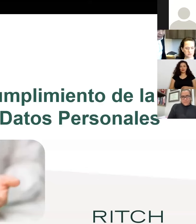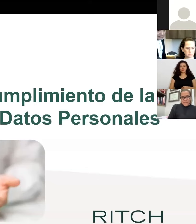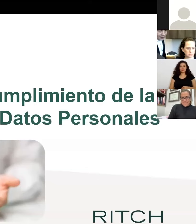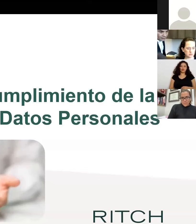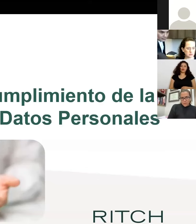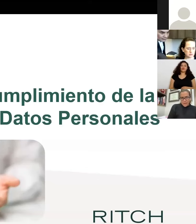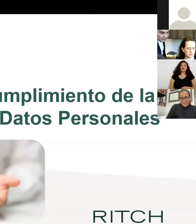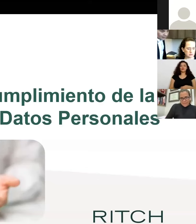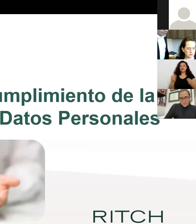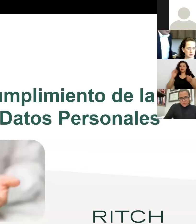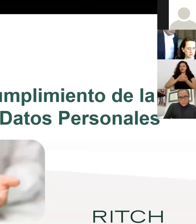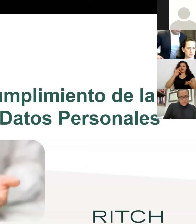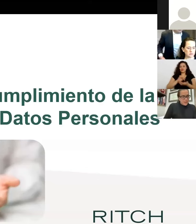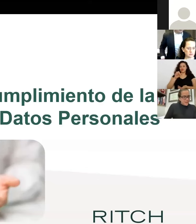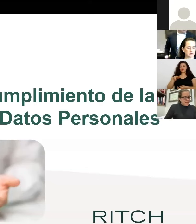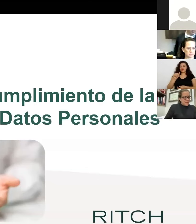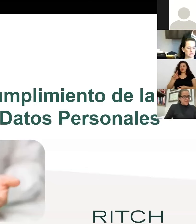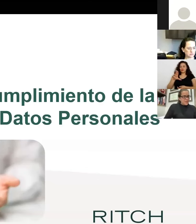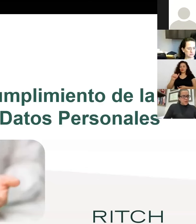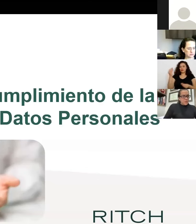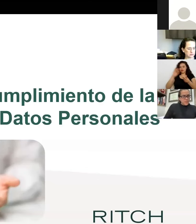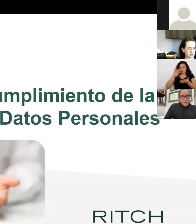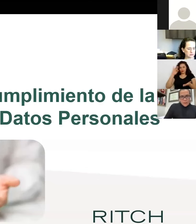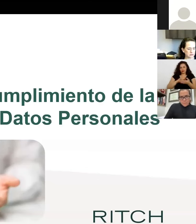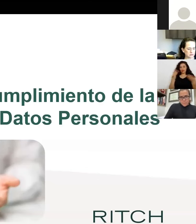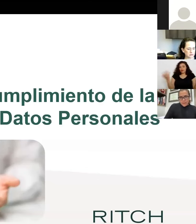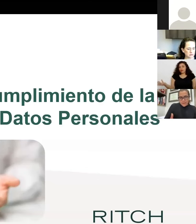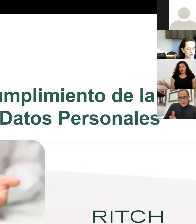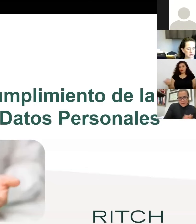Muchas gracias, Nora, te agradezco mucho. Bueno, pues